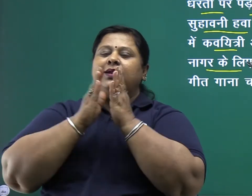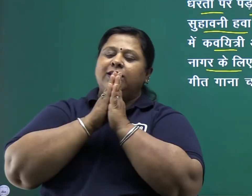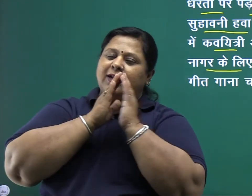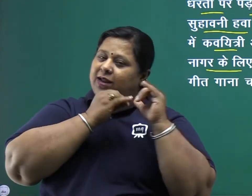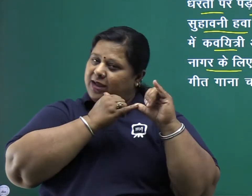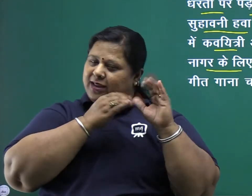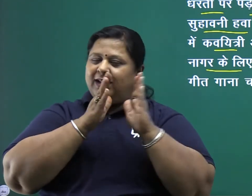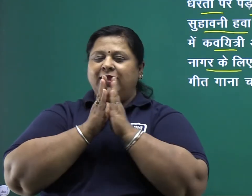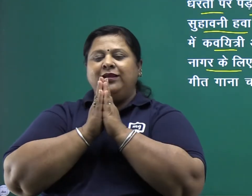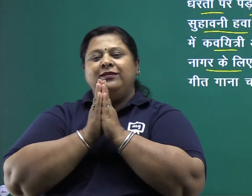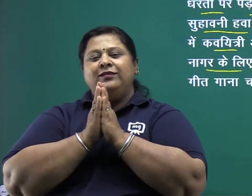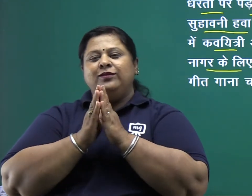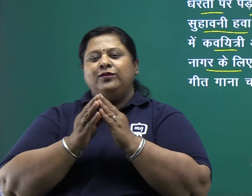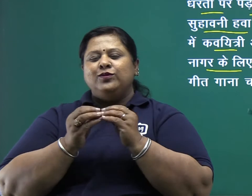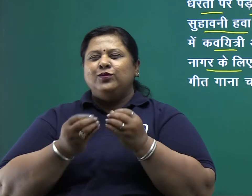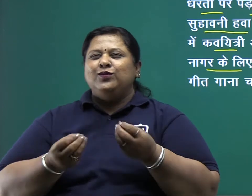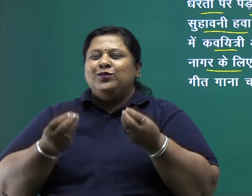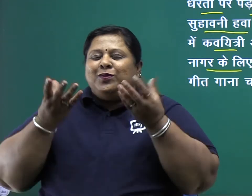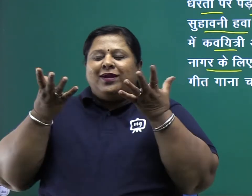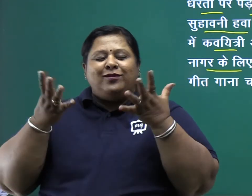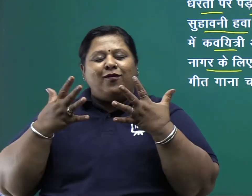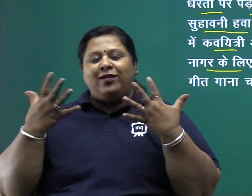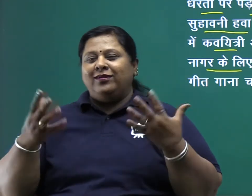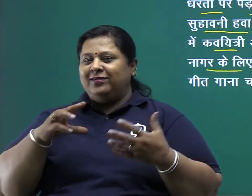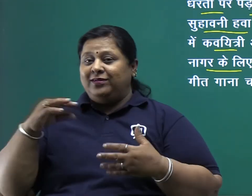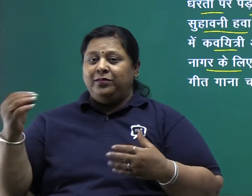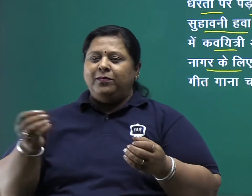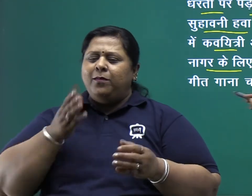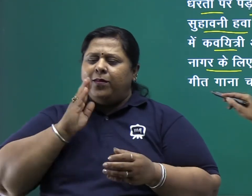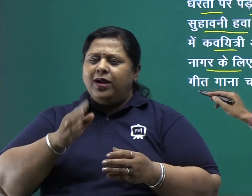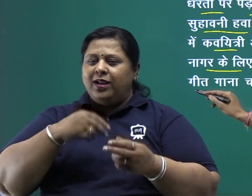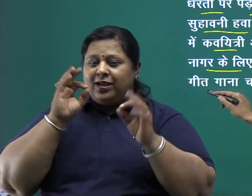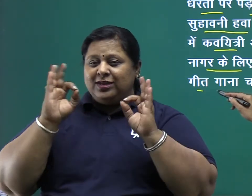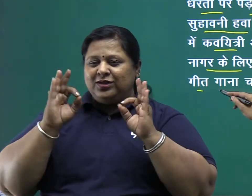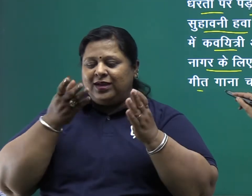लिए सुखद और मंगल गीत